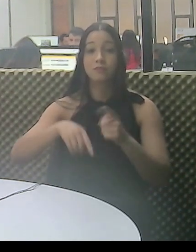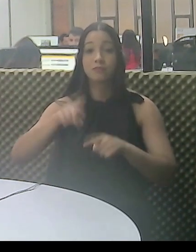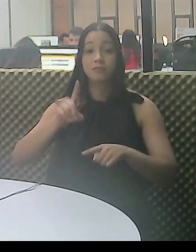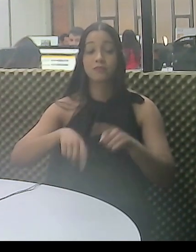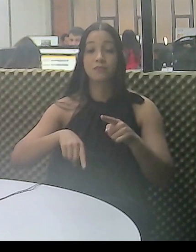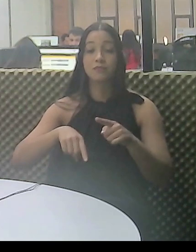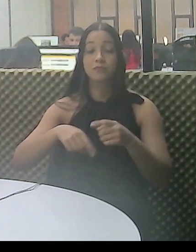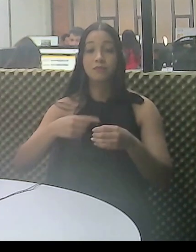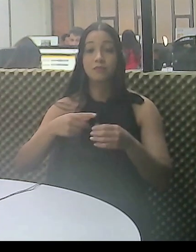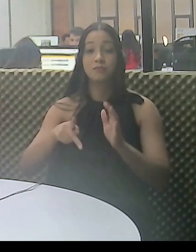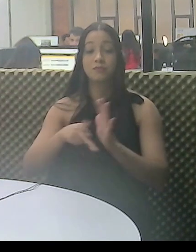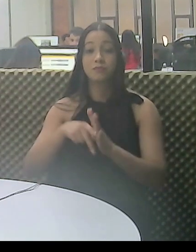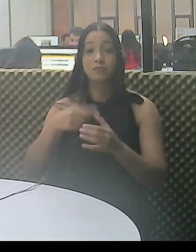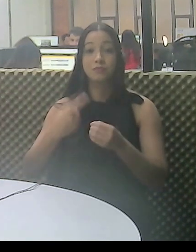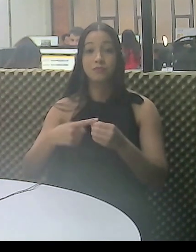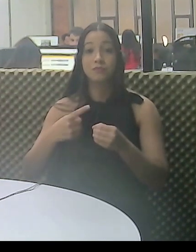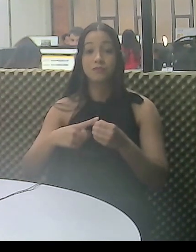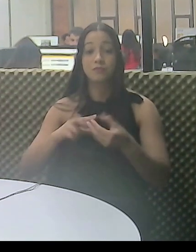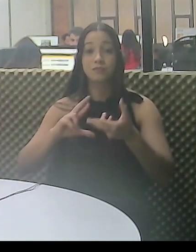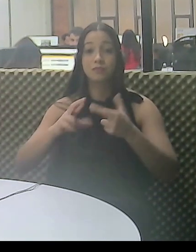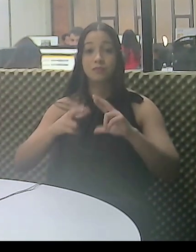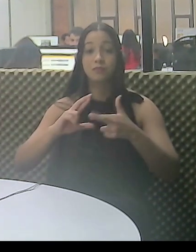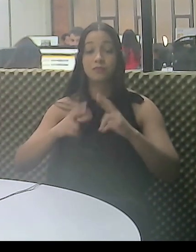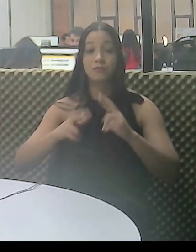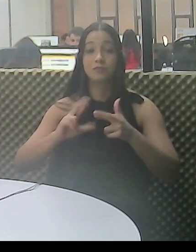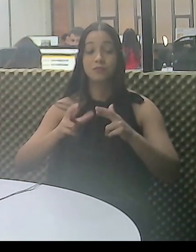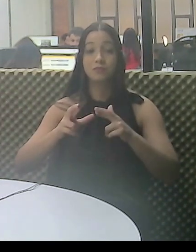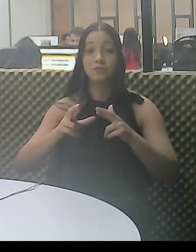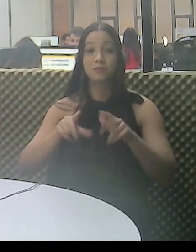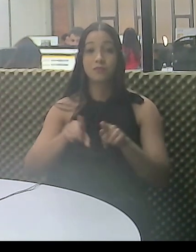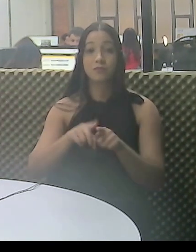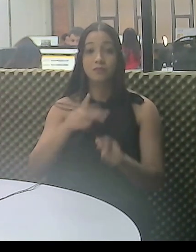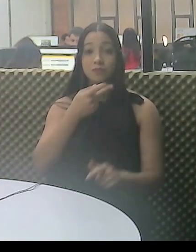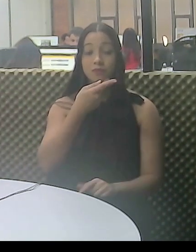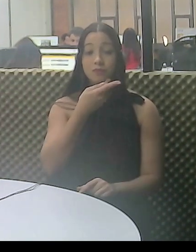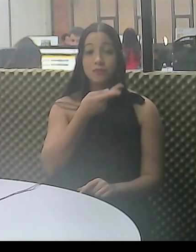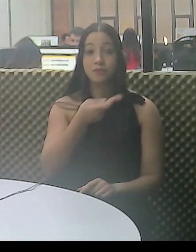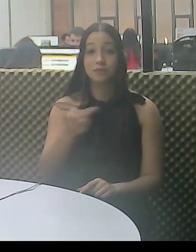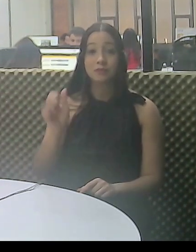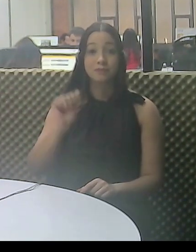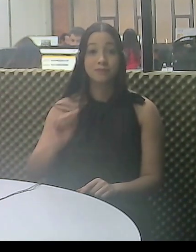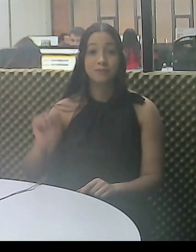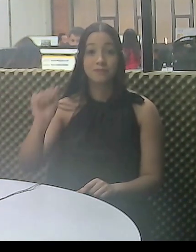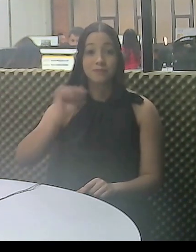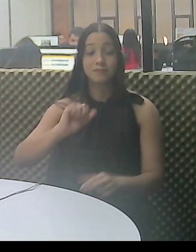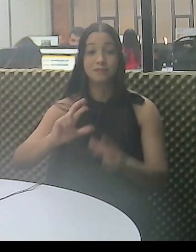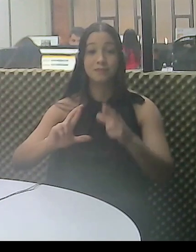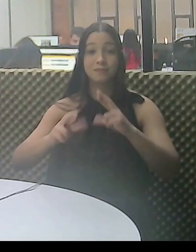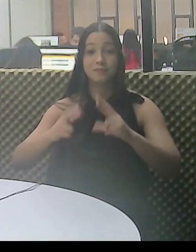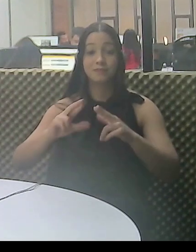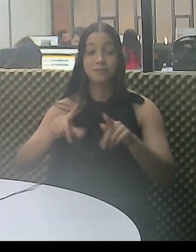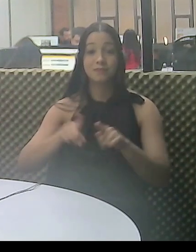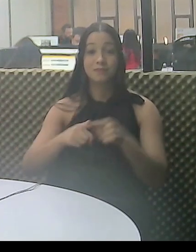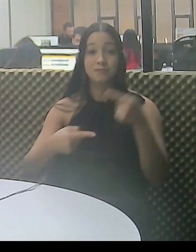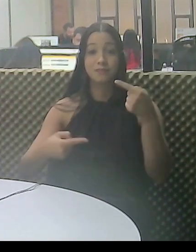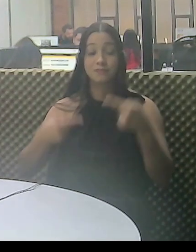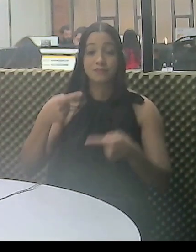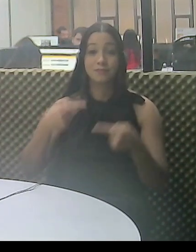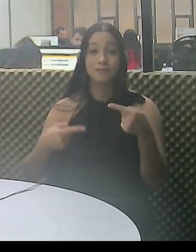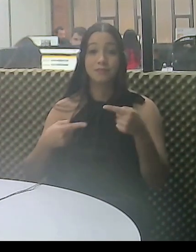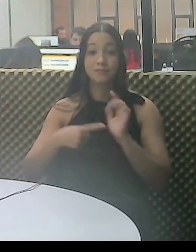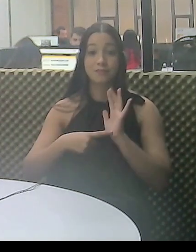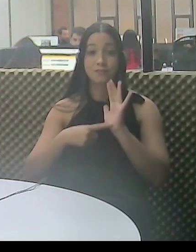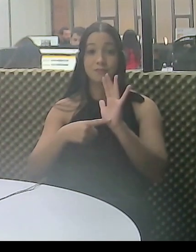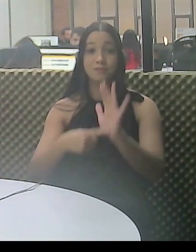para implantação das estações de reciclagem, visita a uma associação de recicladores, debates e exposições